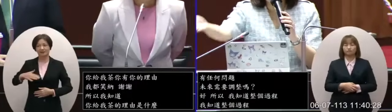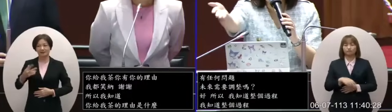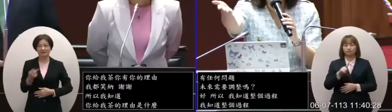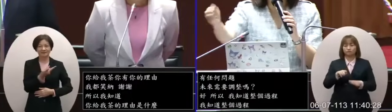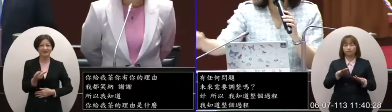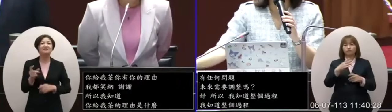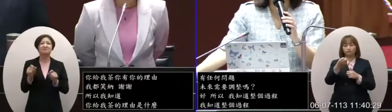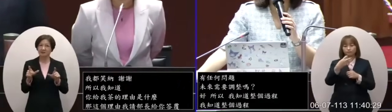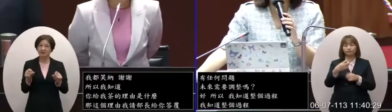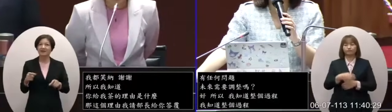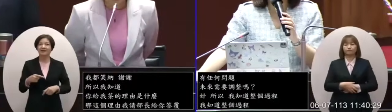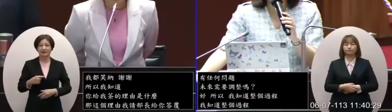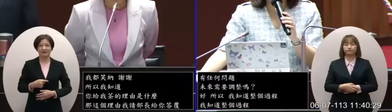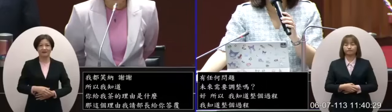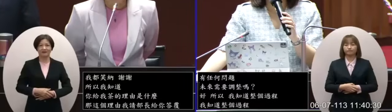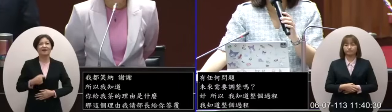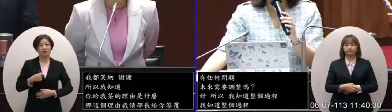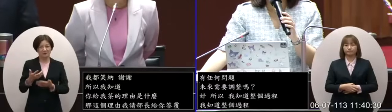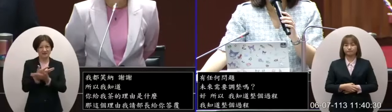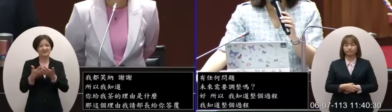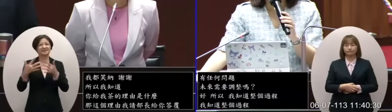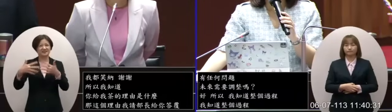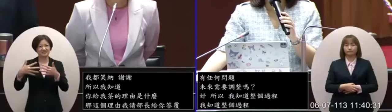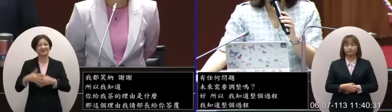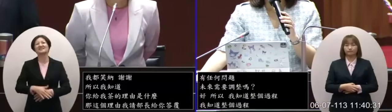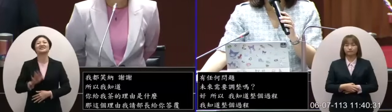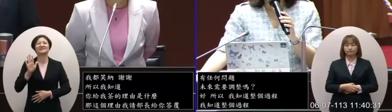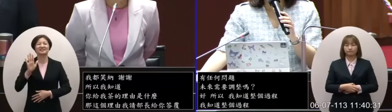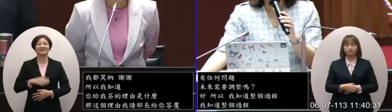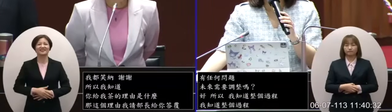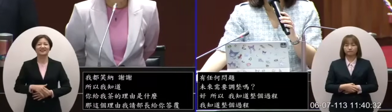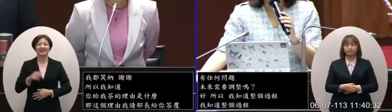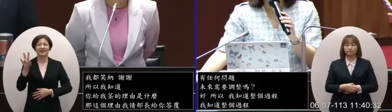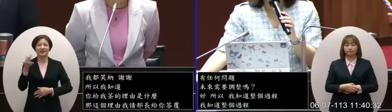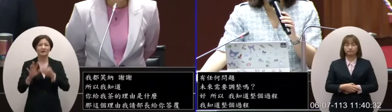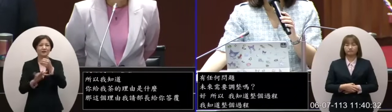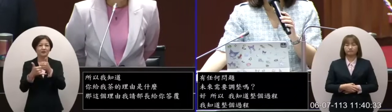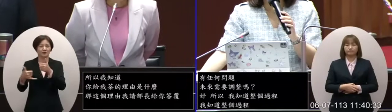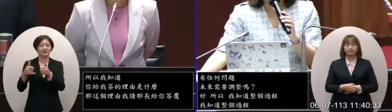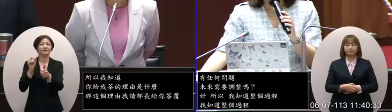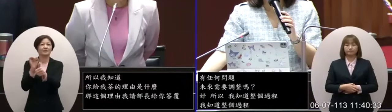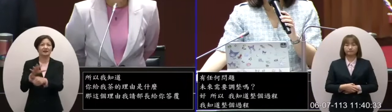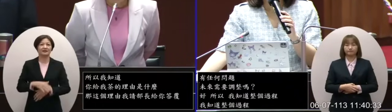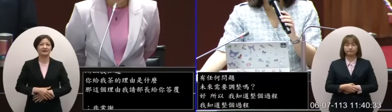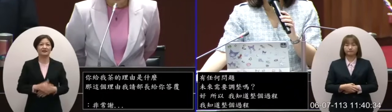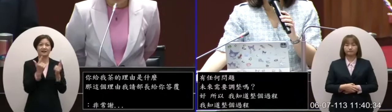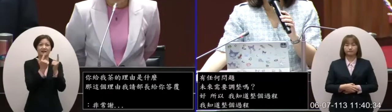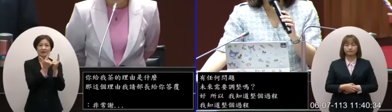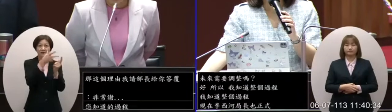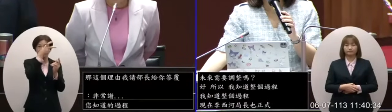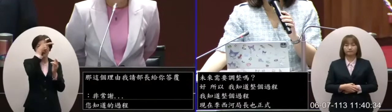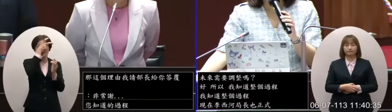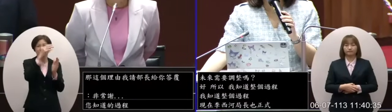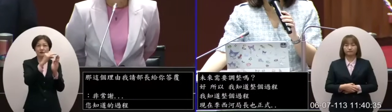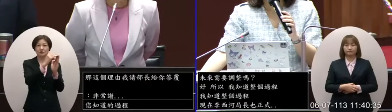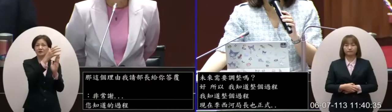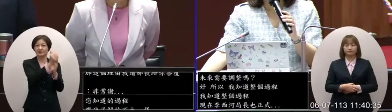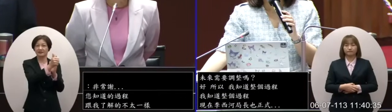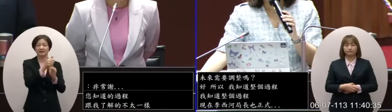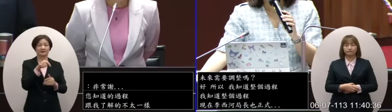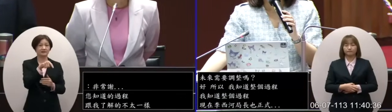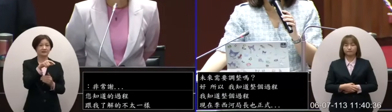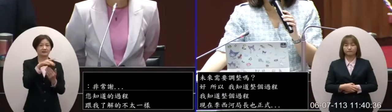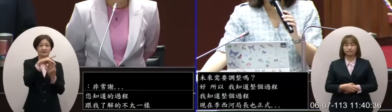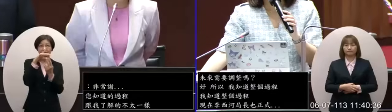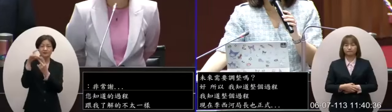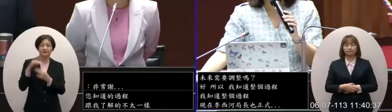好，那您说一下， 所以我们还是有沟通的问题啊。我想跟这个徐委员报告一下，台北市警察总局的局长的部